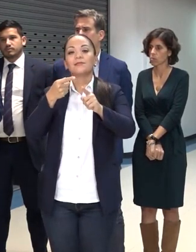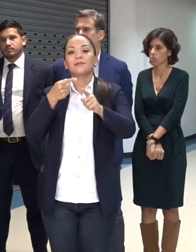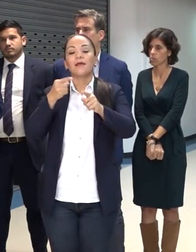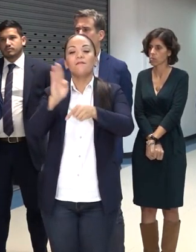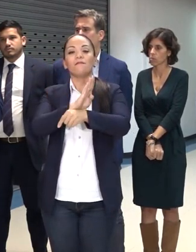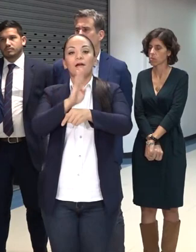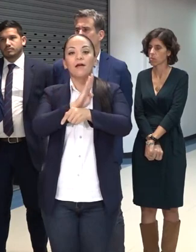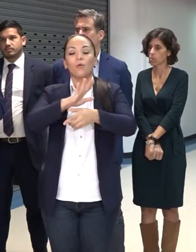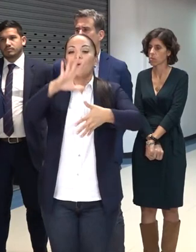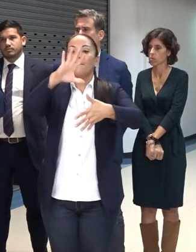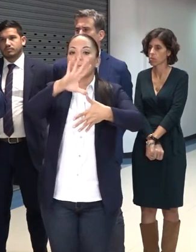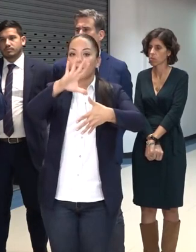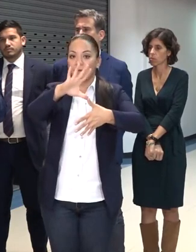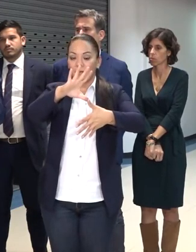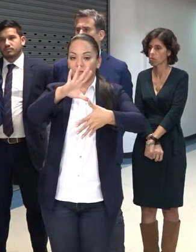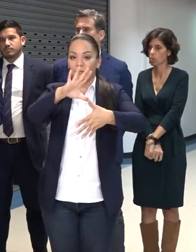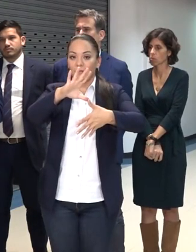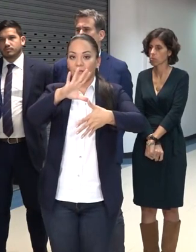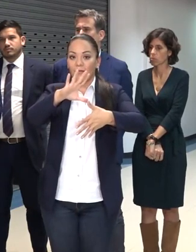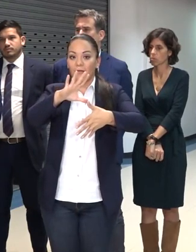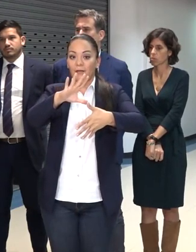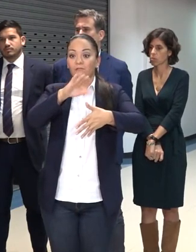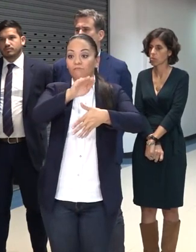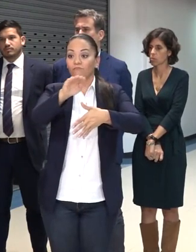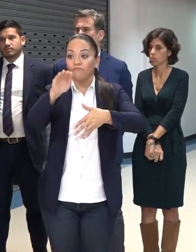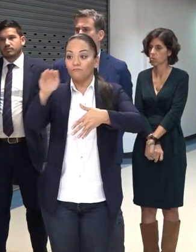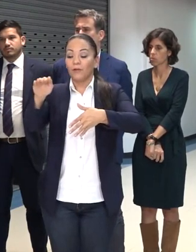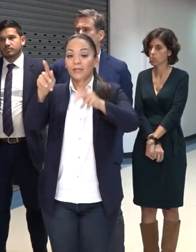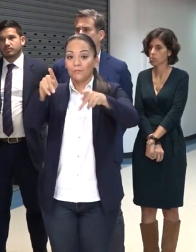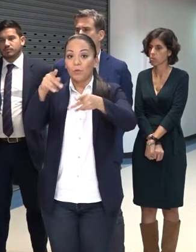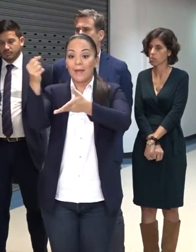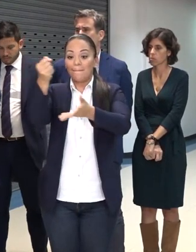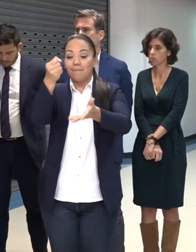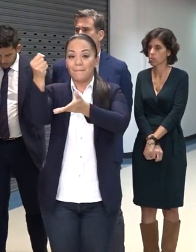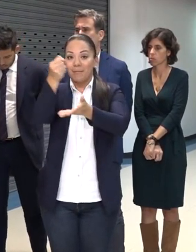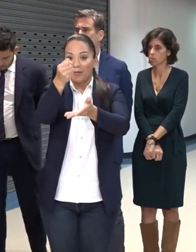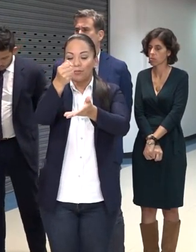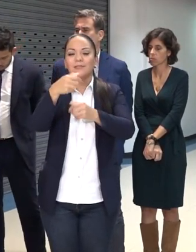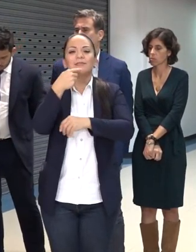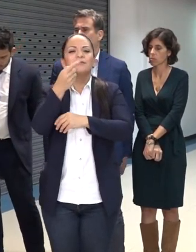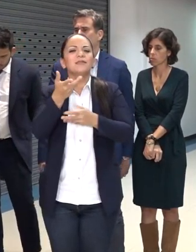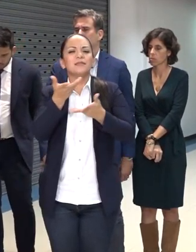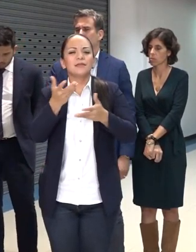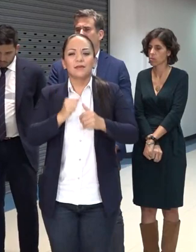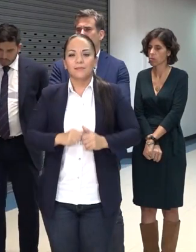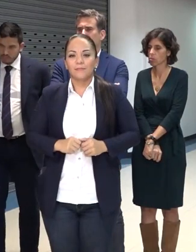América a sus inversionistas diciendo que el